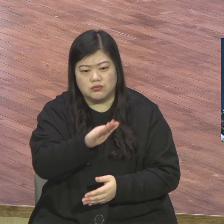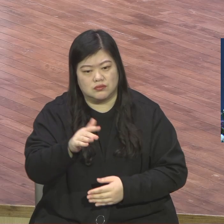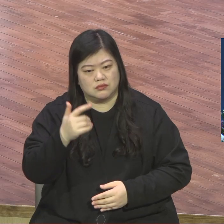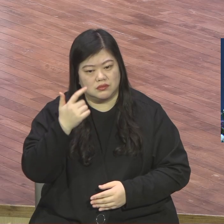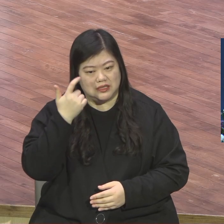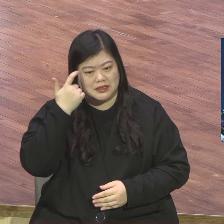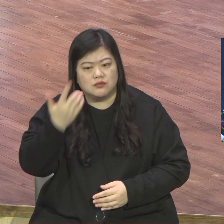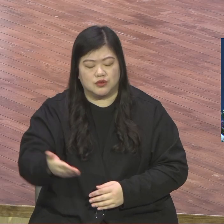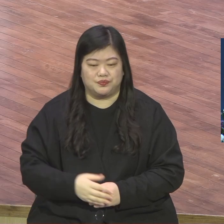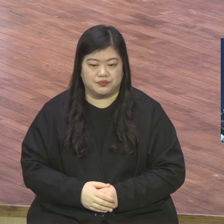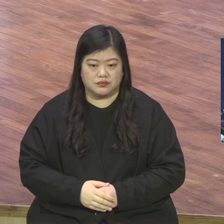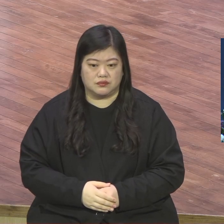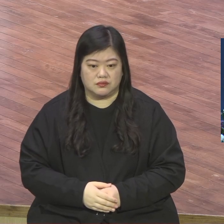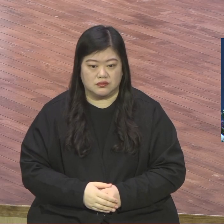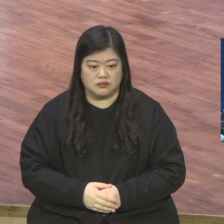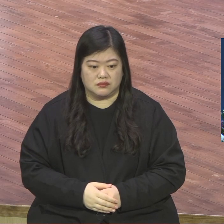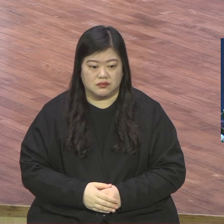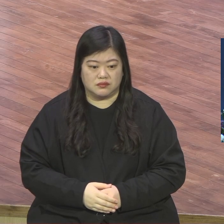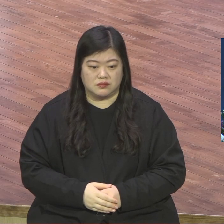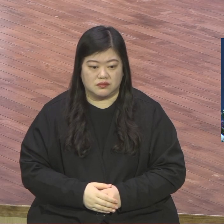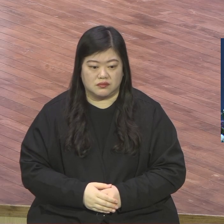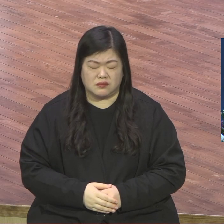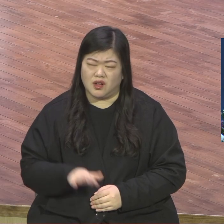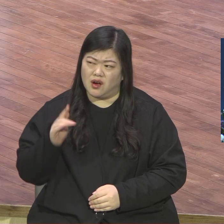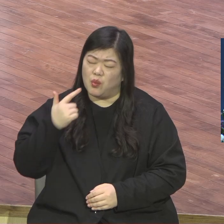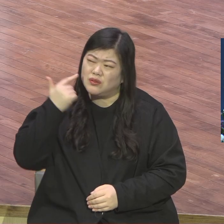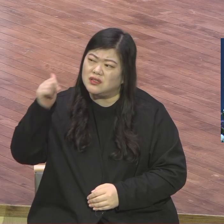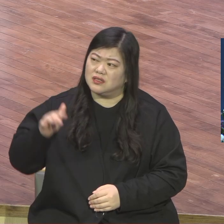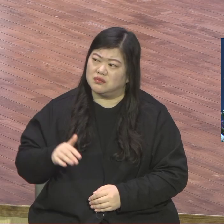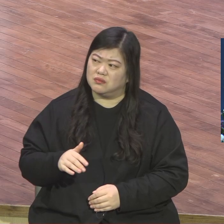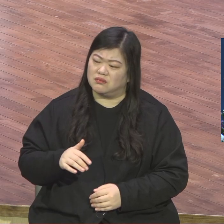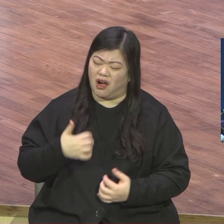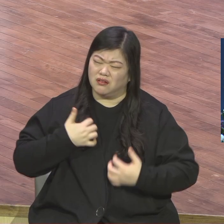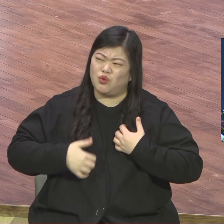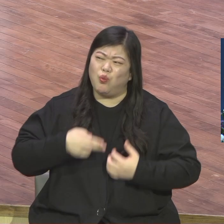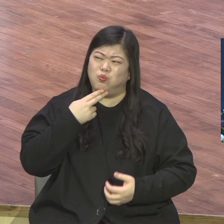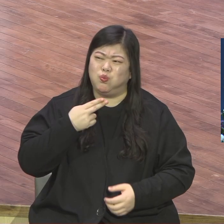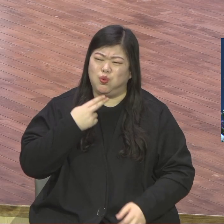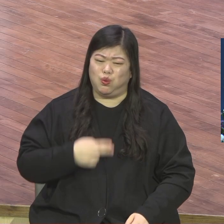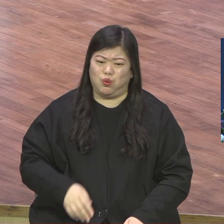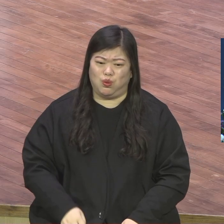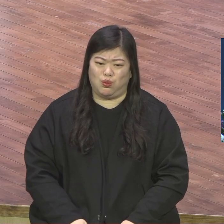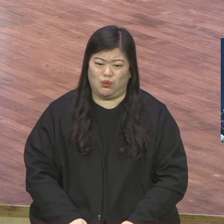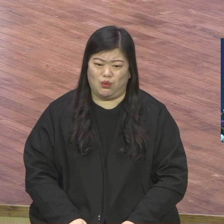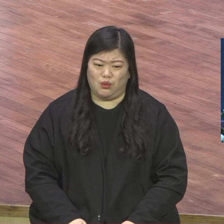여러분들은 이렇게 말해주십니다. 아니 목사님 지금 시국이 어느 때인데